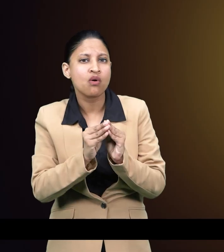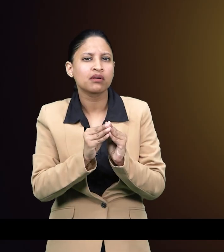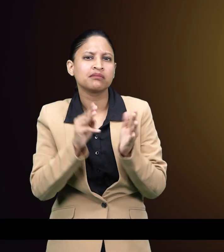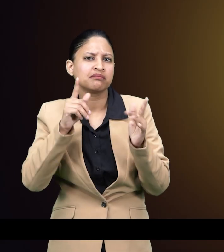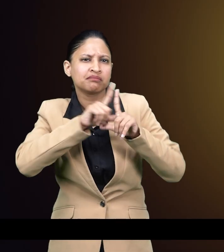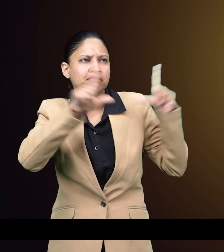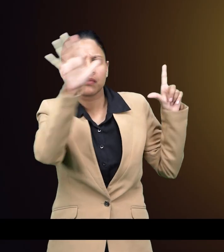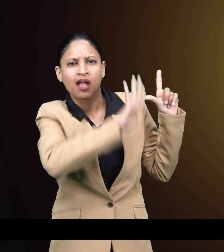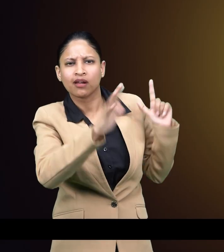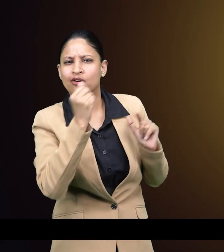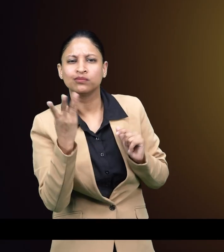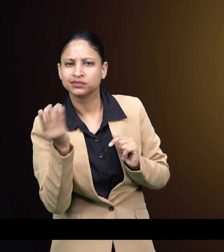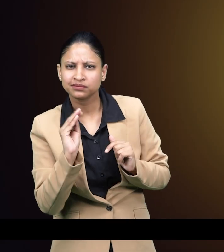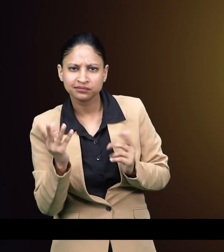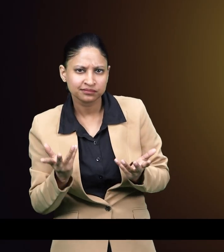सोल्युशन: